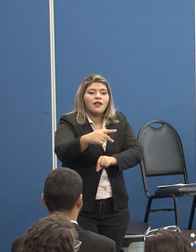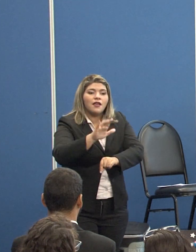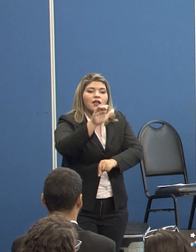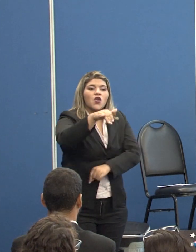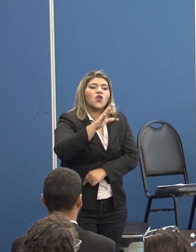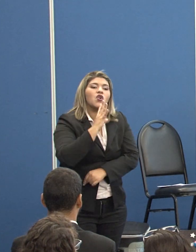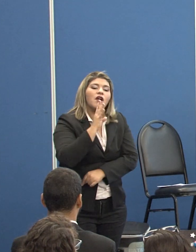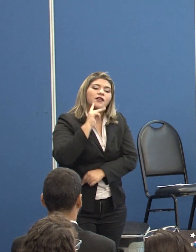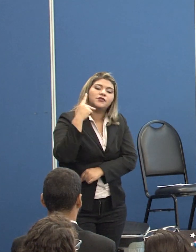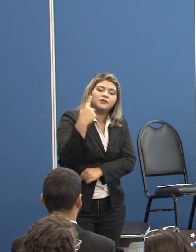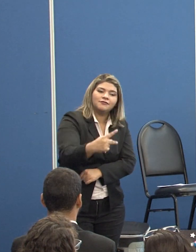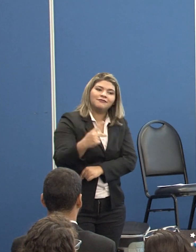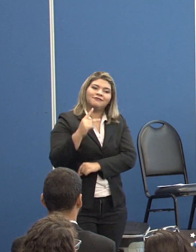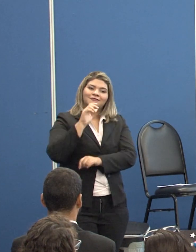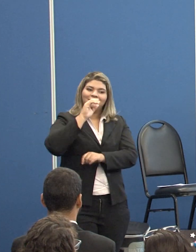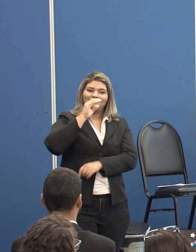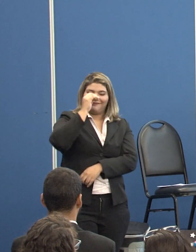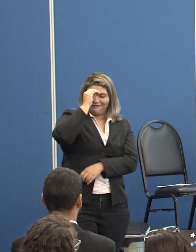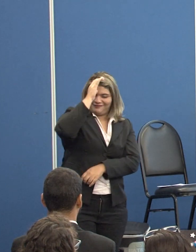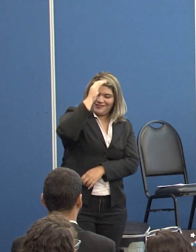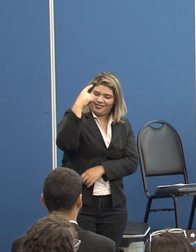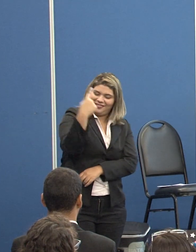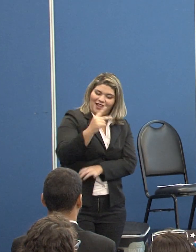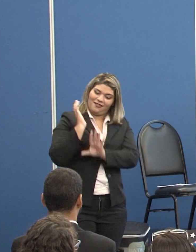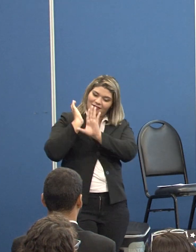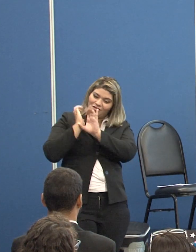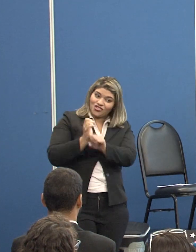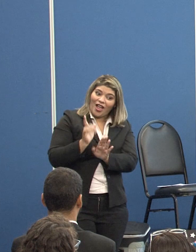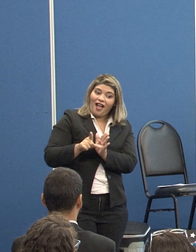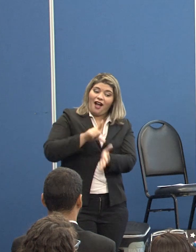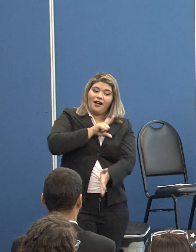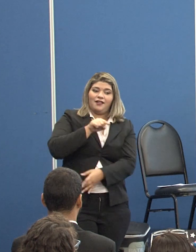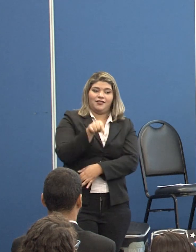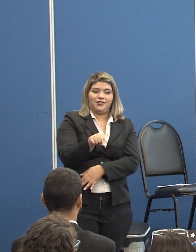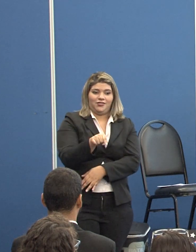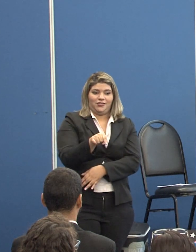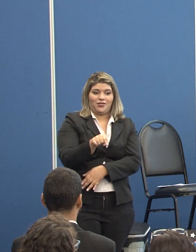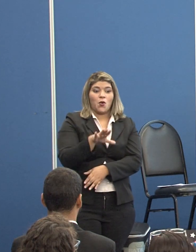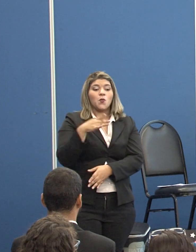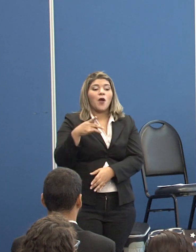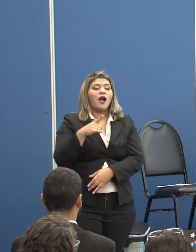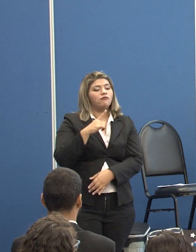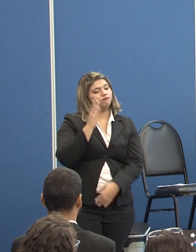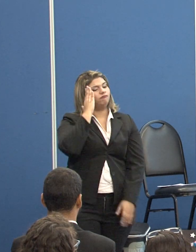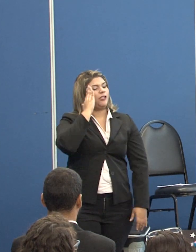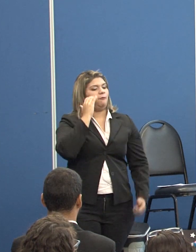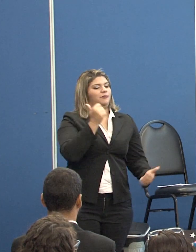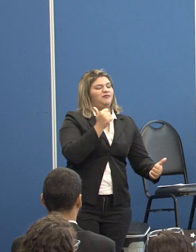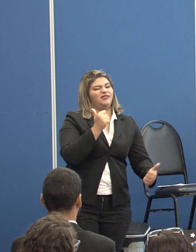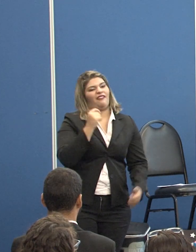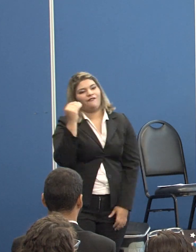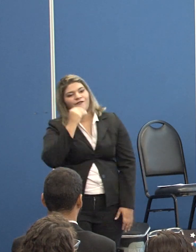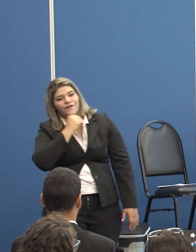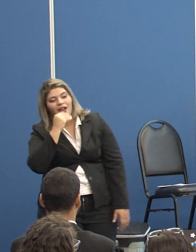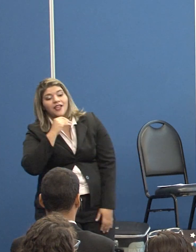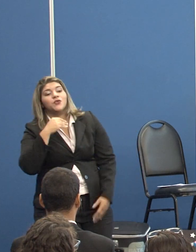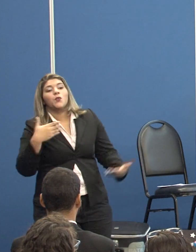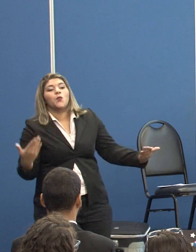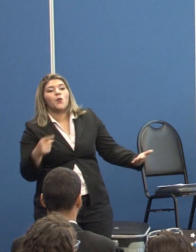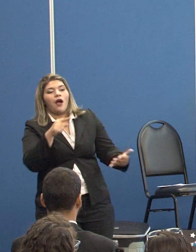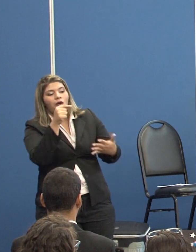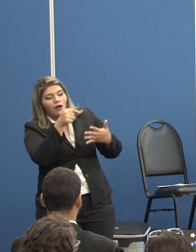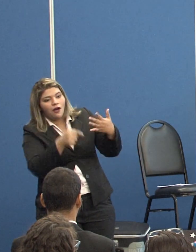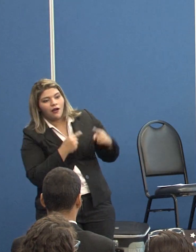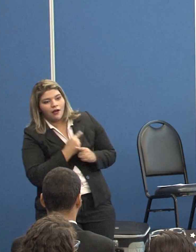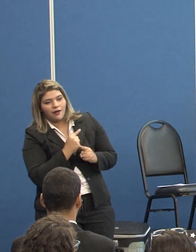preciso saber quais são os conhecimentos pré-existentes, qual é o ponto forte, qual é o ponto fraco. Até para eu começar a